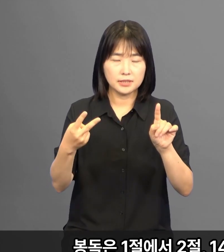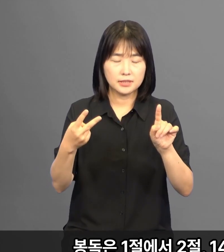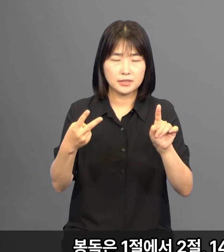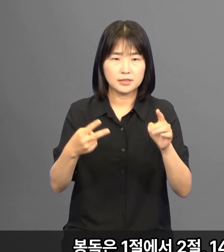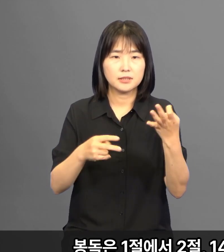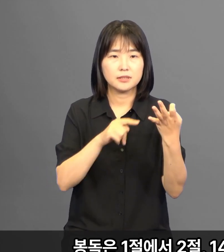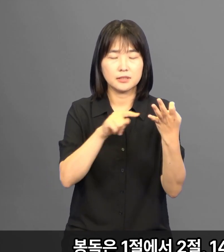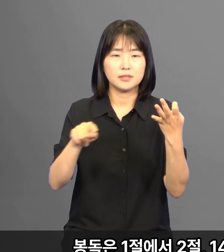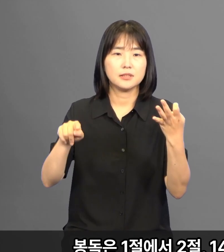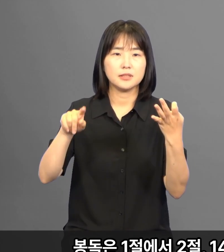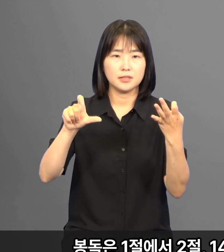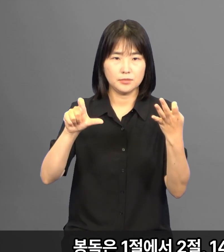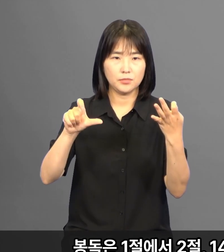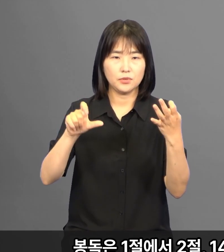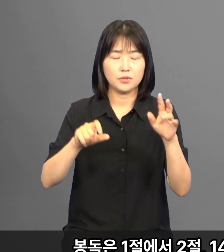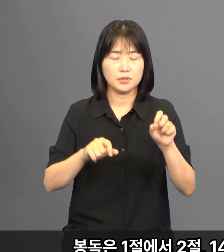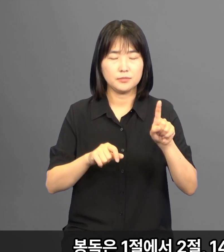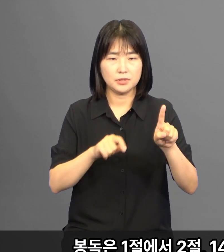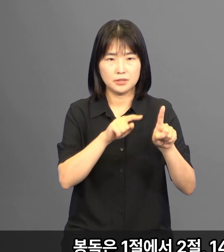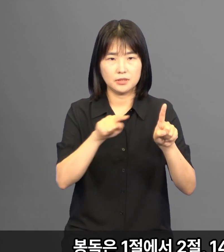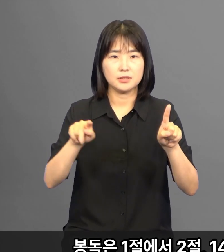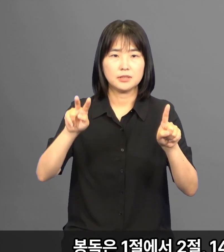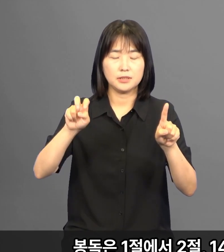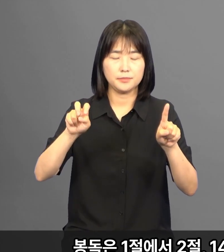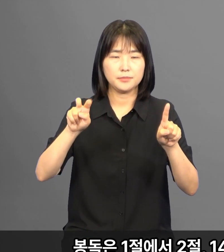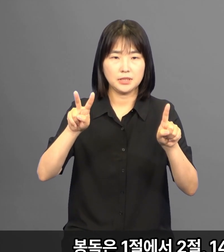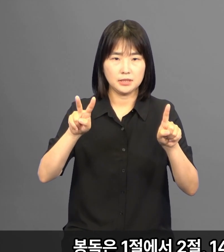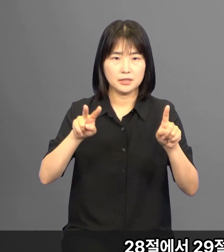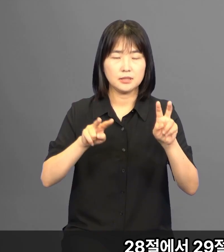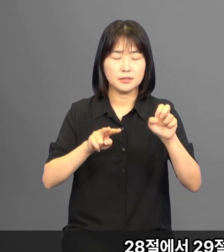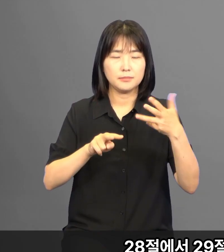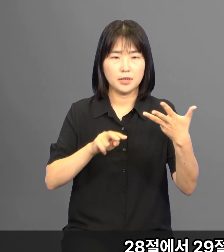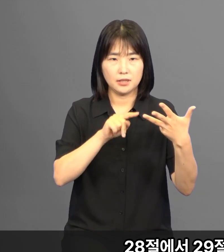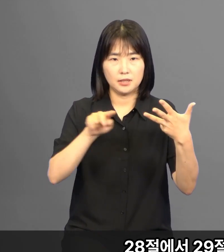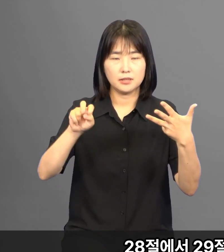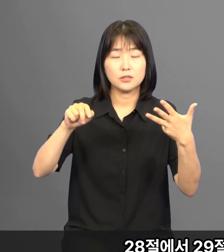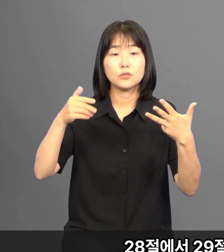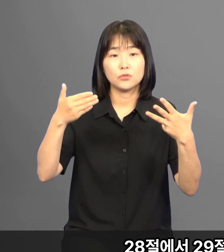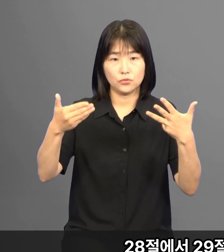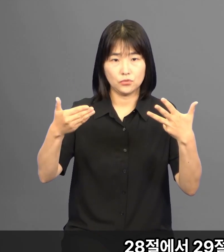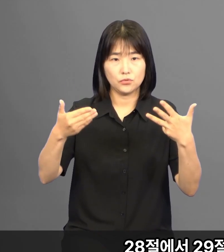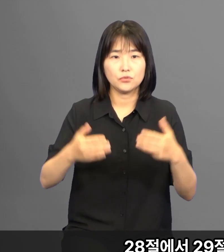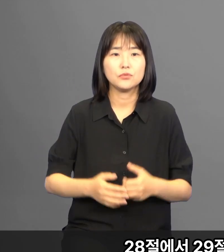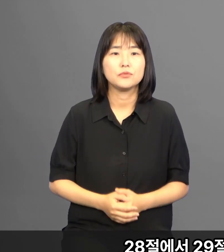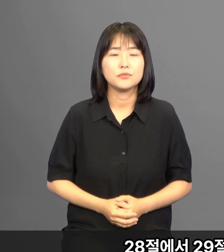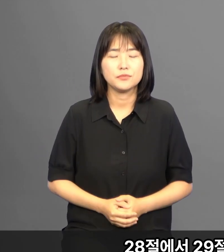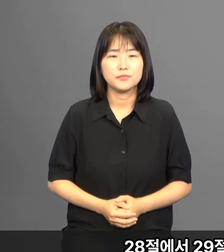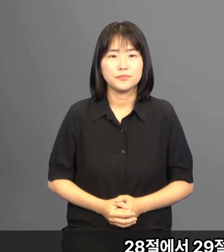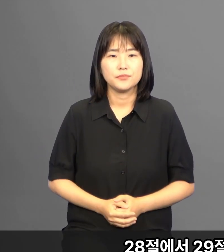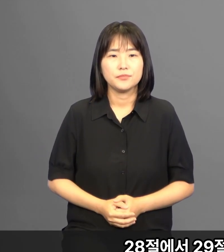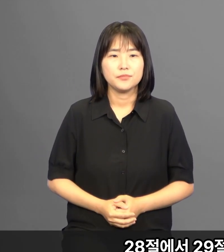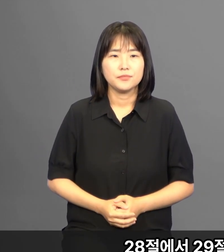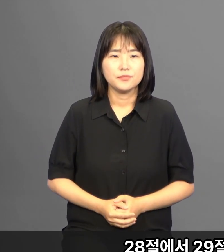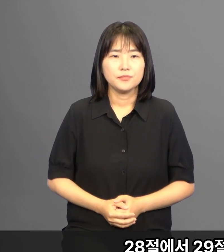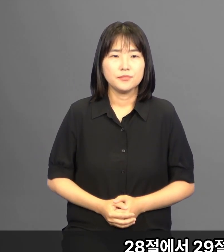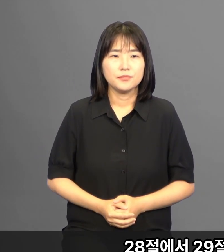2절, 14절에서 15절, 21절에서 22절, 28절에서 29절만 하도록